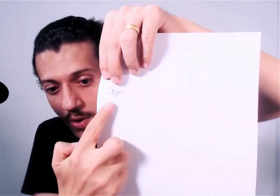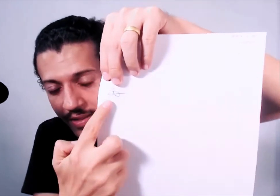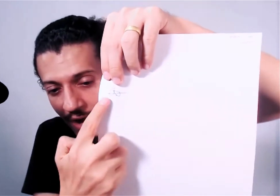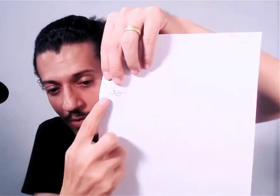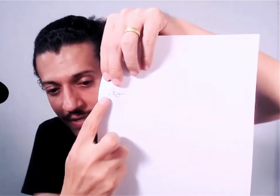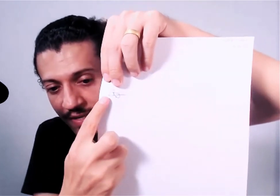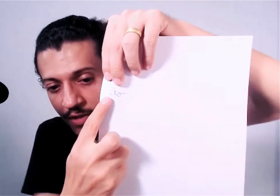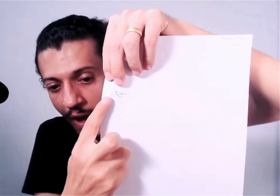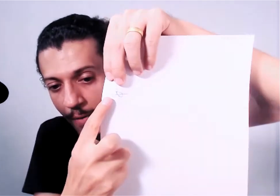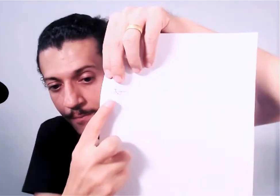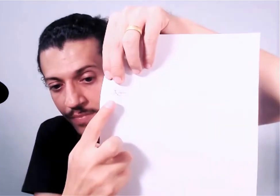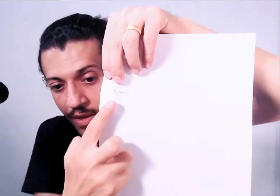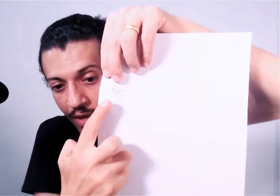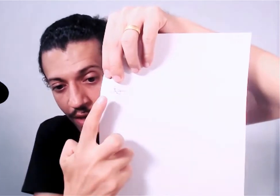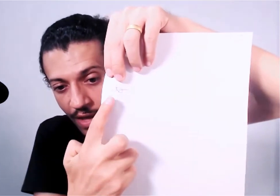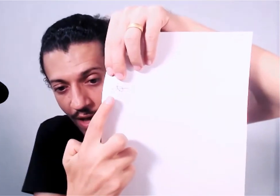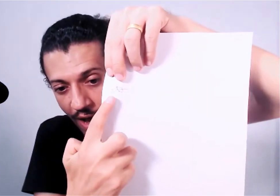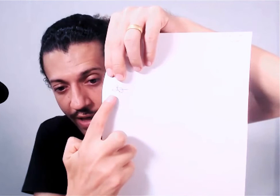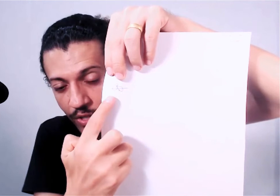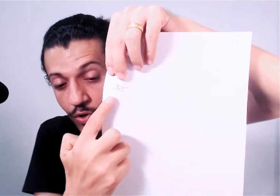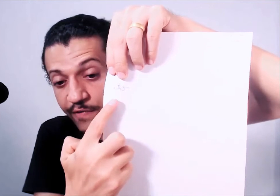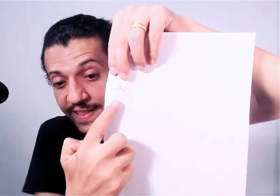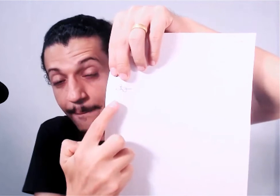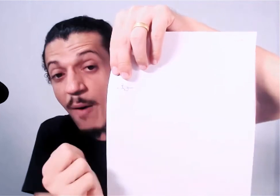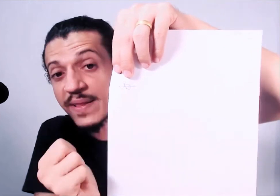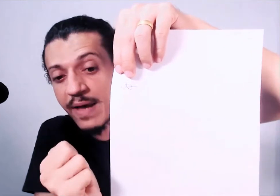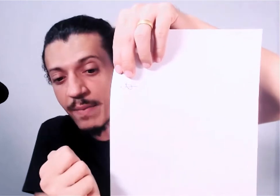está acontecendo é, eu estou vendo a palma da minha mão.